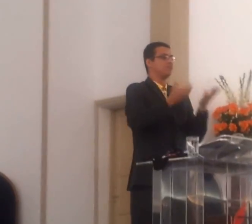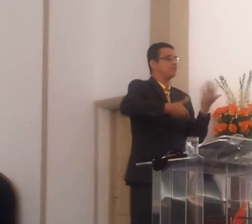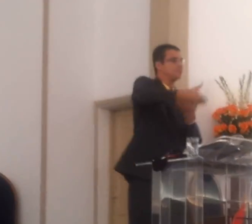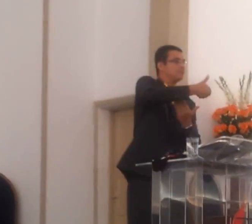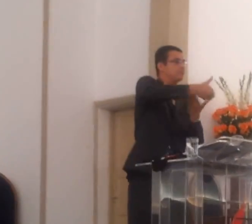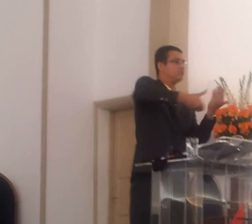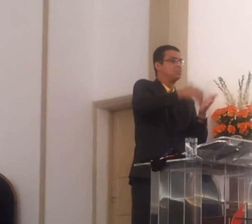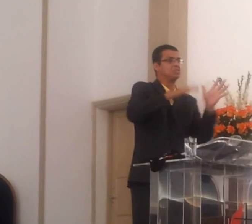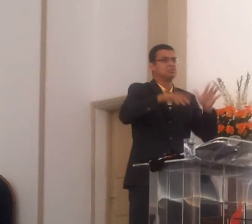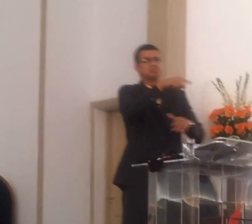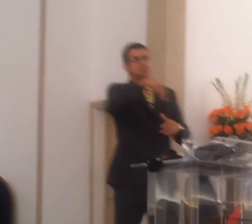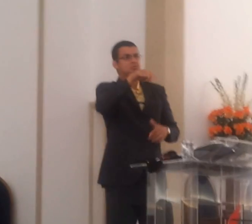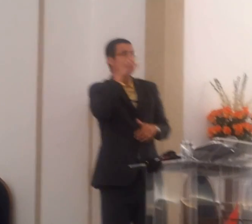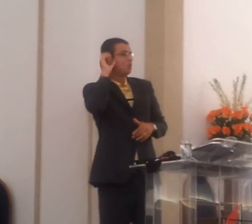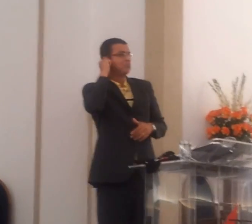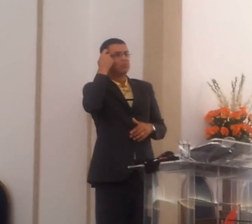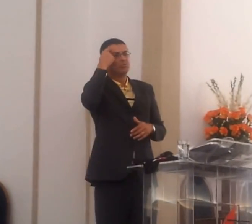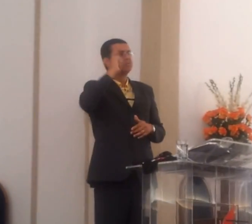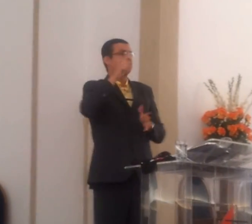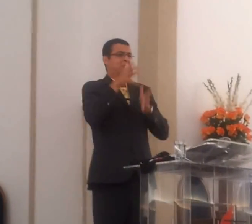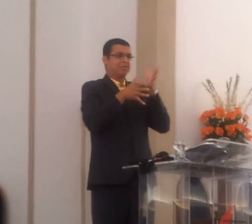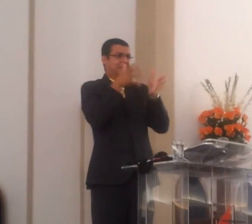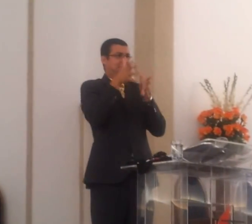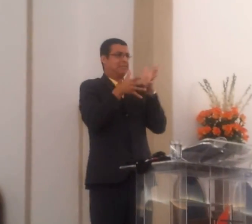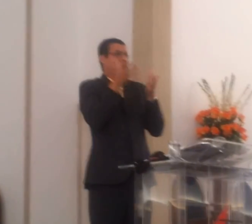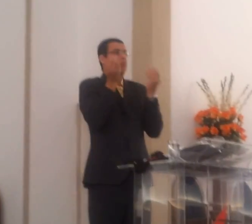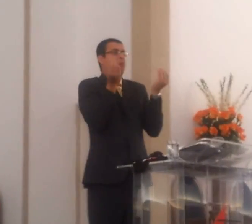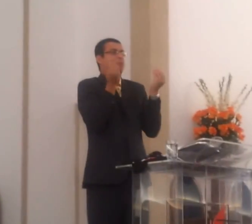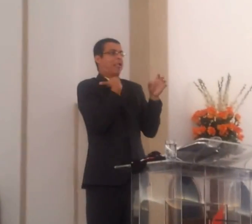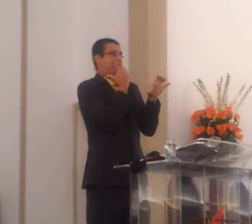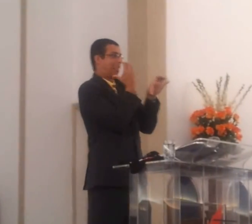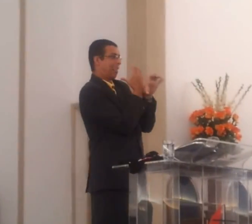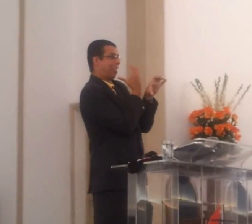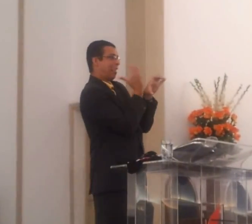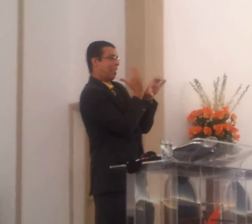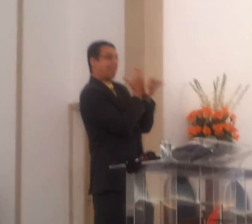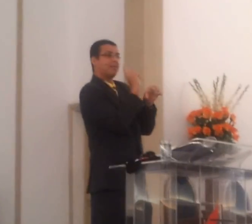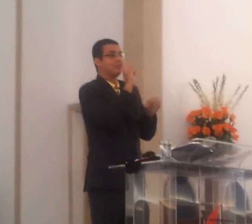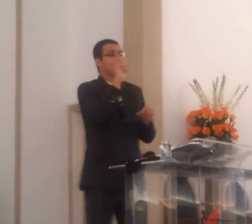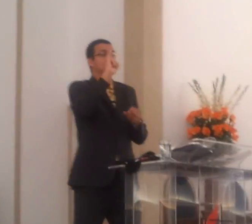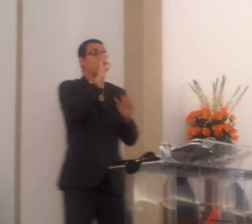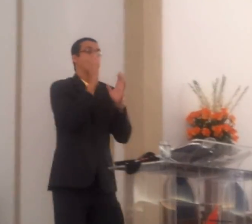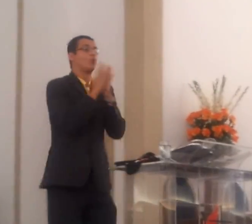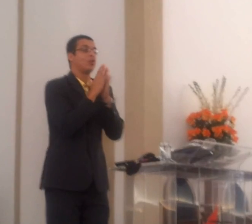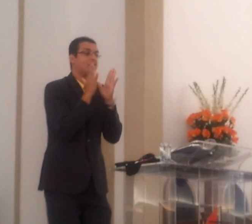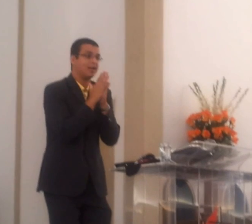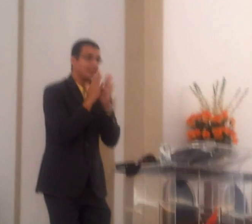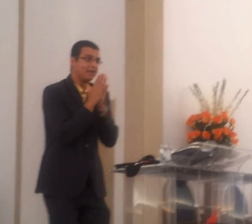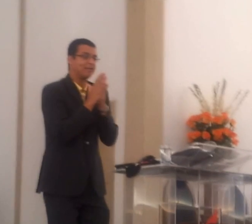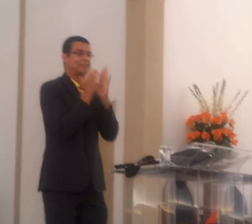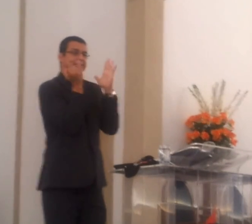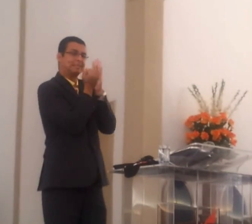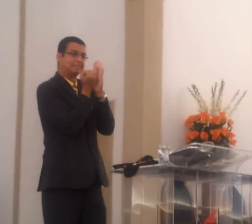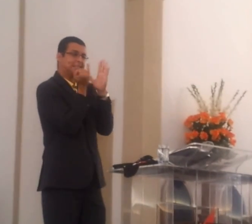Eu também percebi a inclusão dos ouvintes, sabe, sinais, estão aprendendo, estão ali para falar, ora, ora,